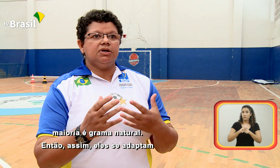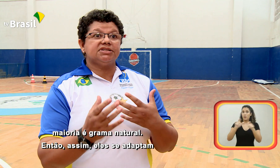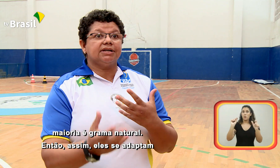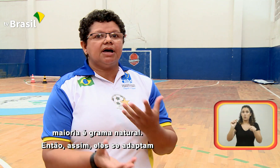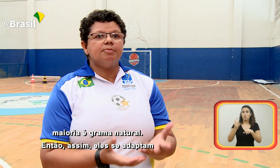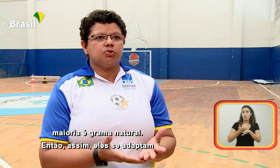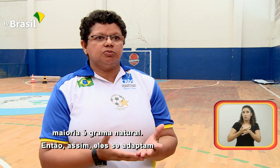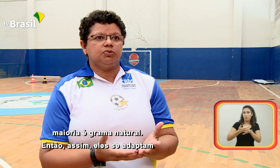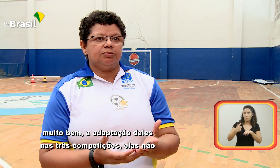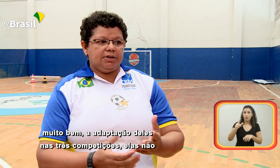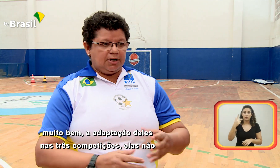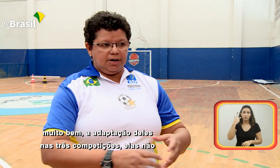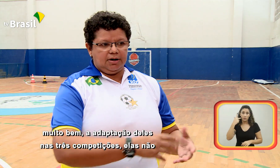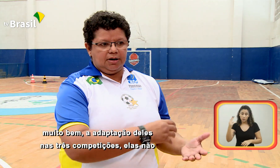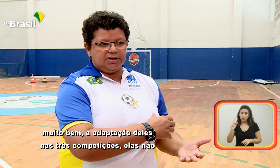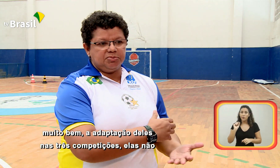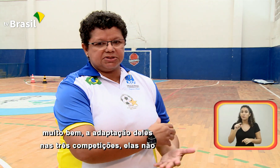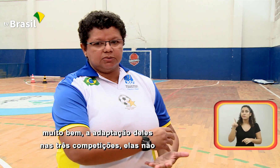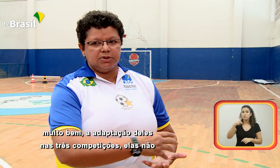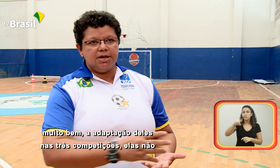se adaptam muito bem. A adaptação deles